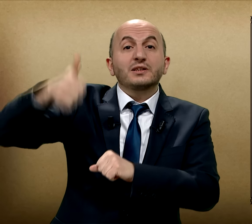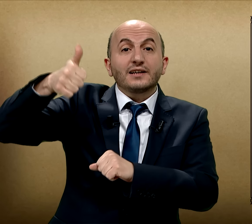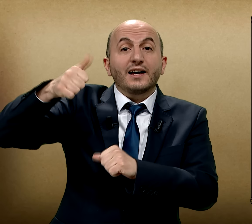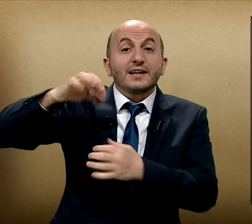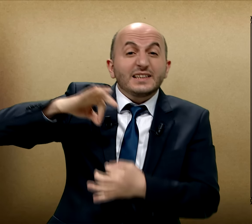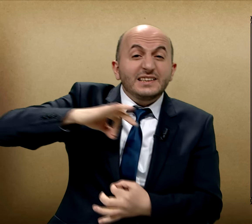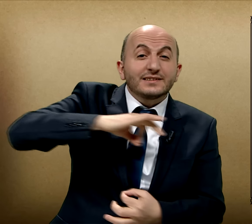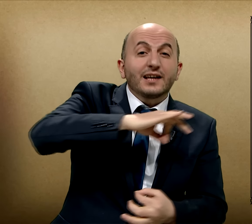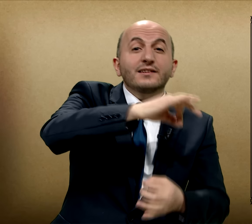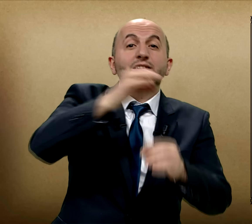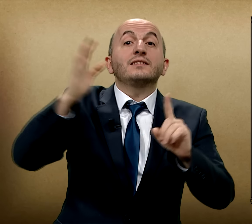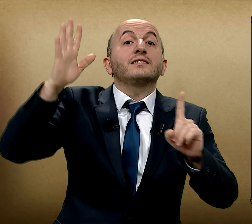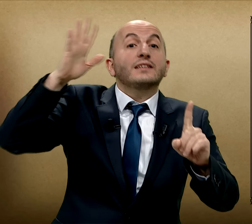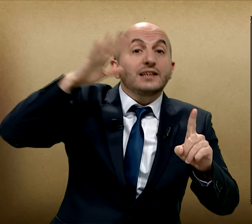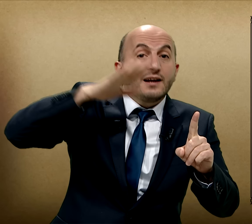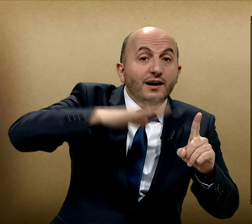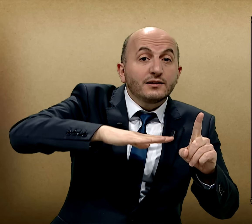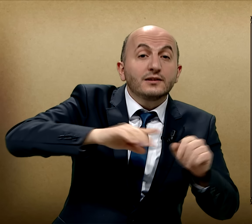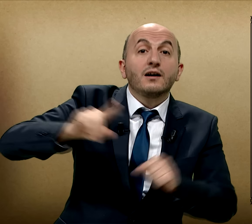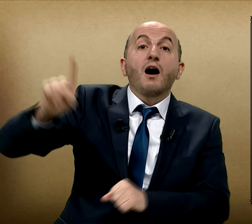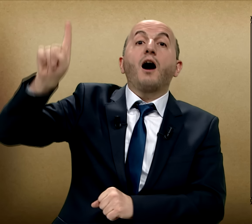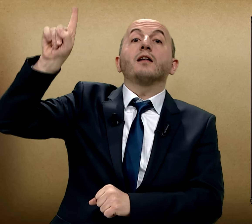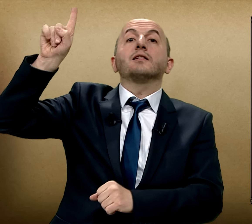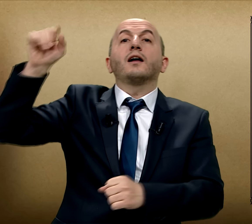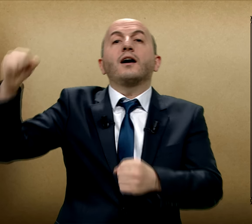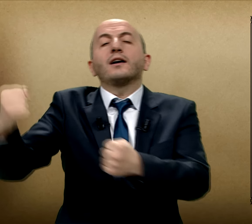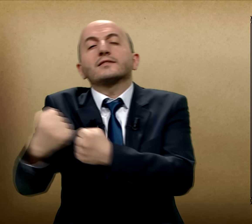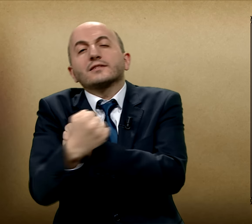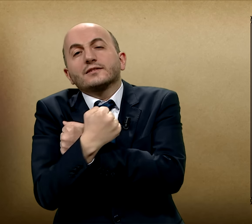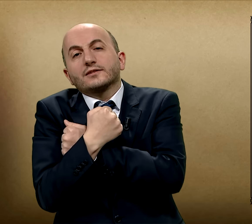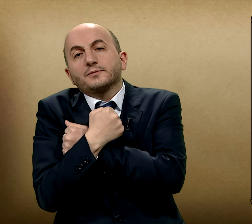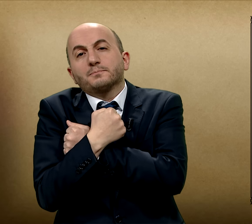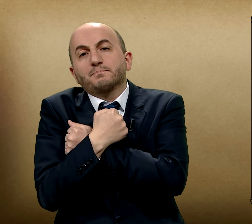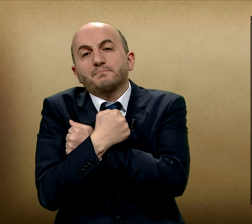hakimine, insanların ilahı Allah'a sığınırım.